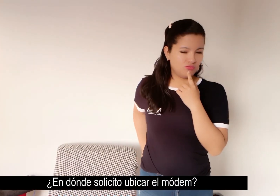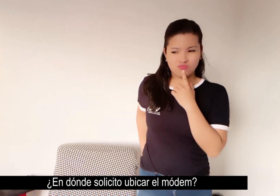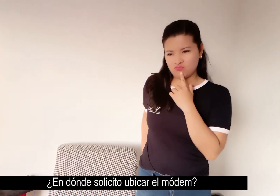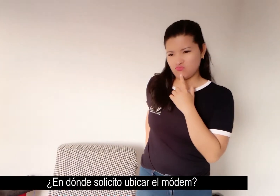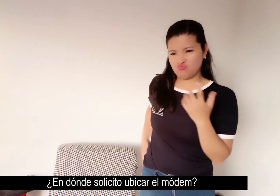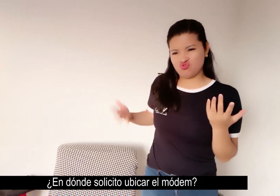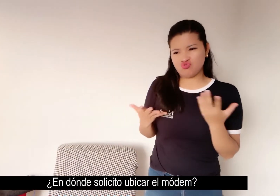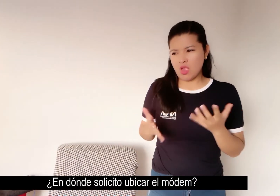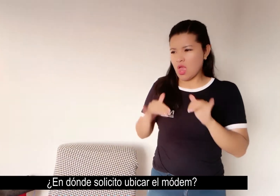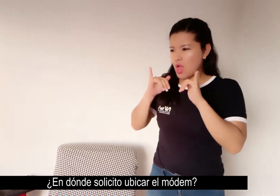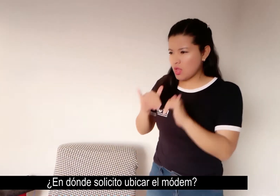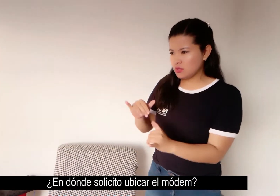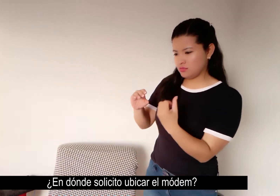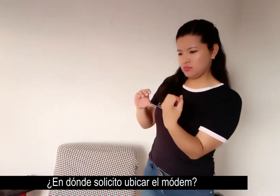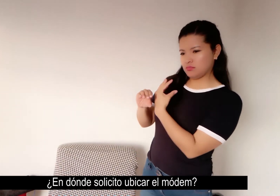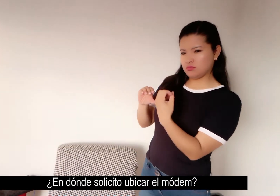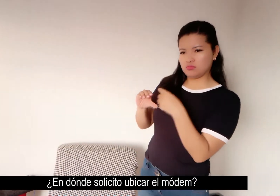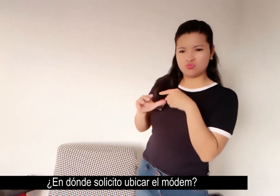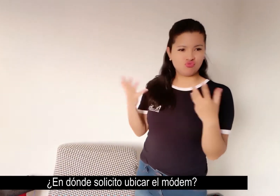¿Dónde solicito ubicar el módem?